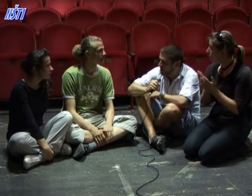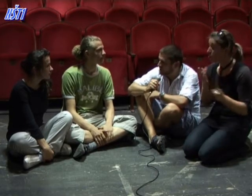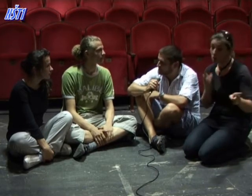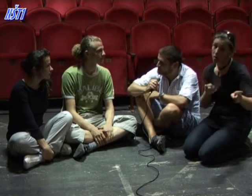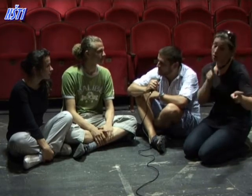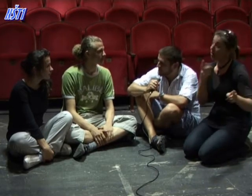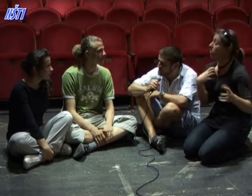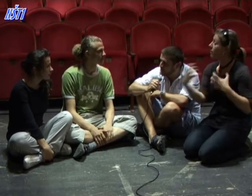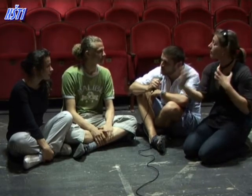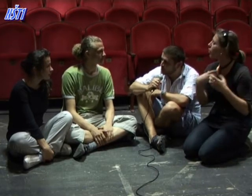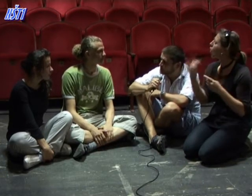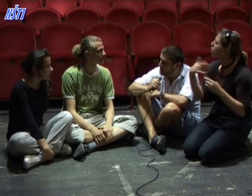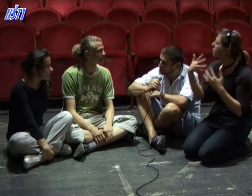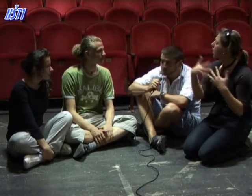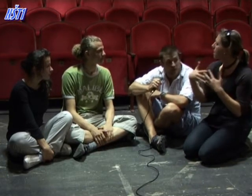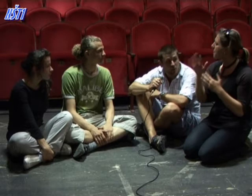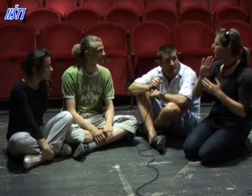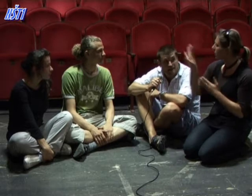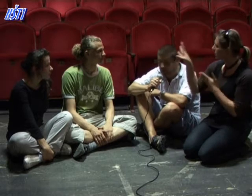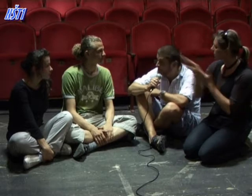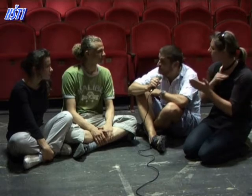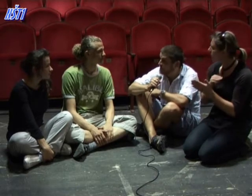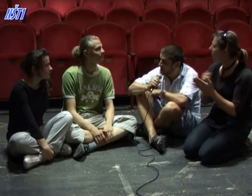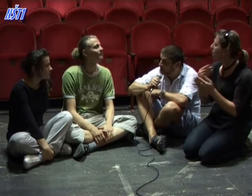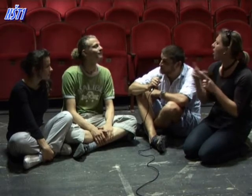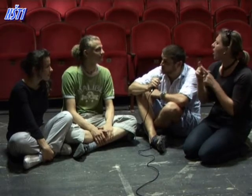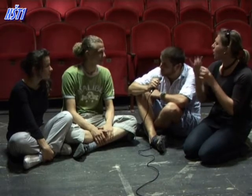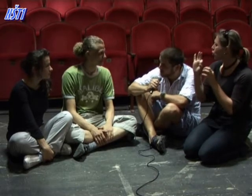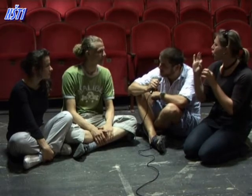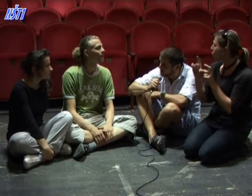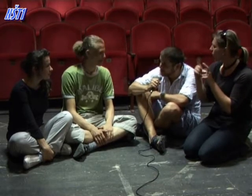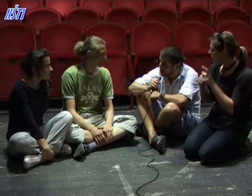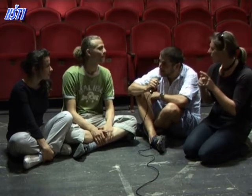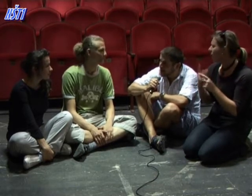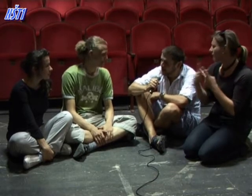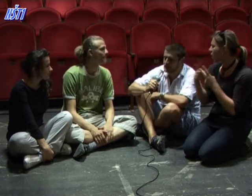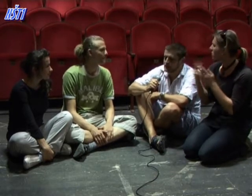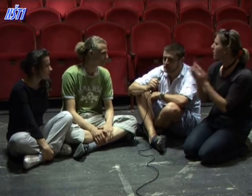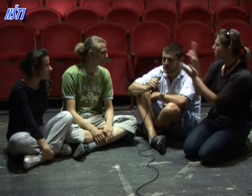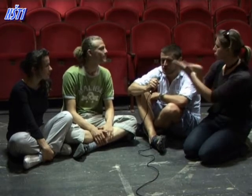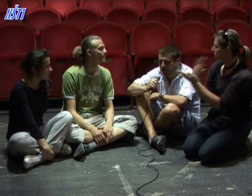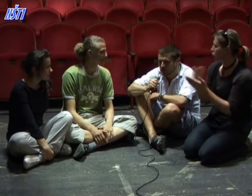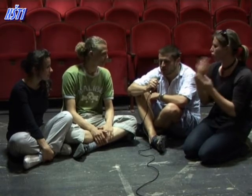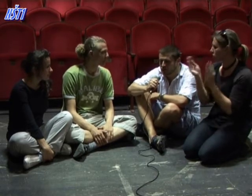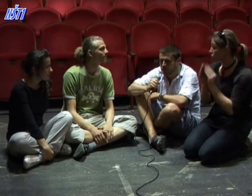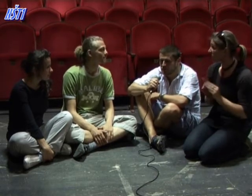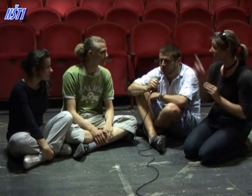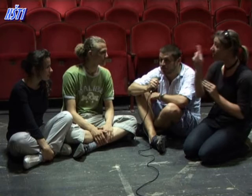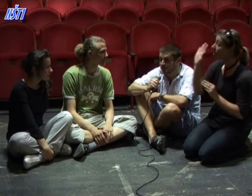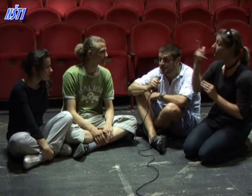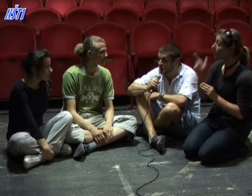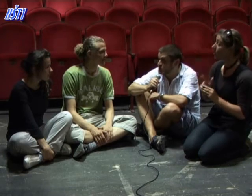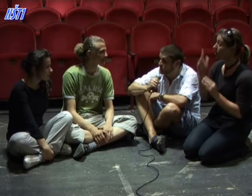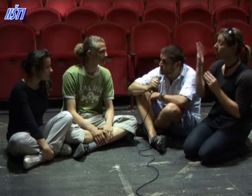je to hra amerického autora Douga Wrighta, to znamená, je to přeložená hra. On za ní dostal v